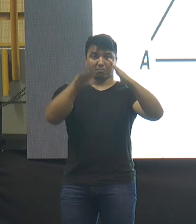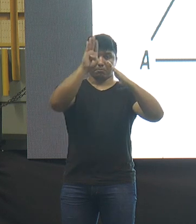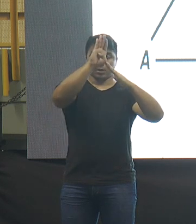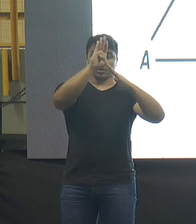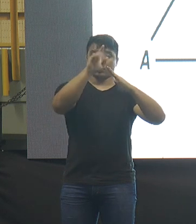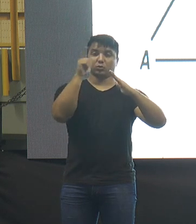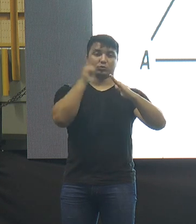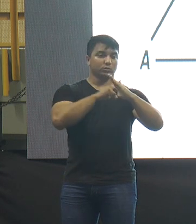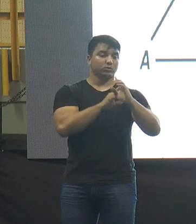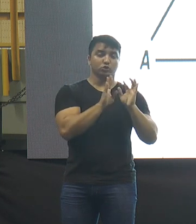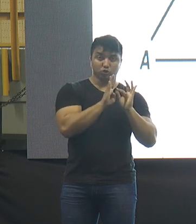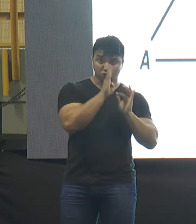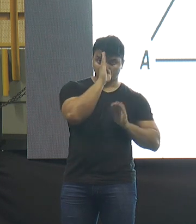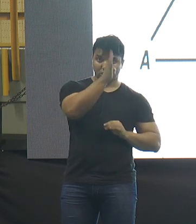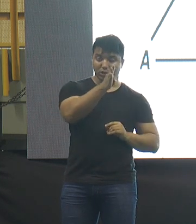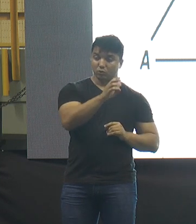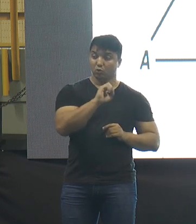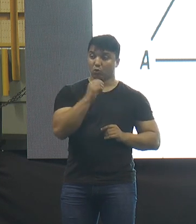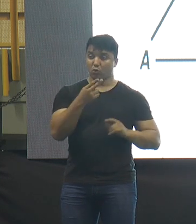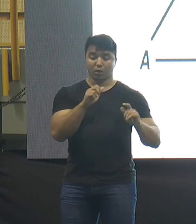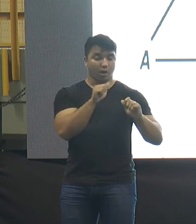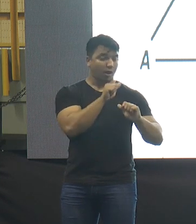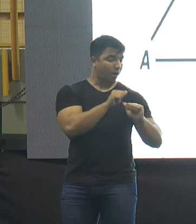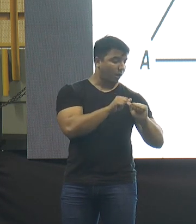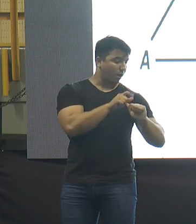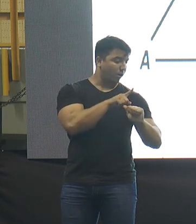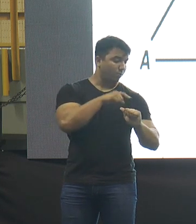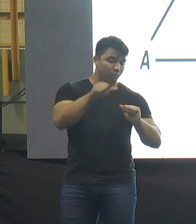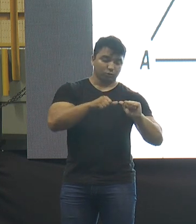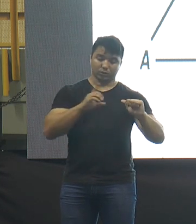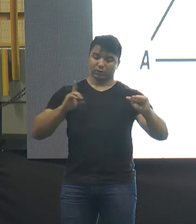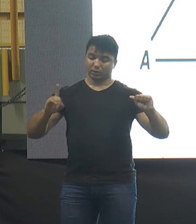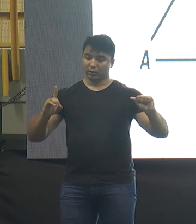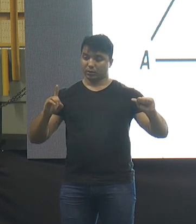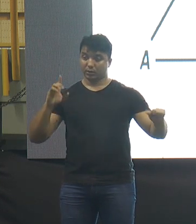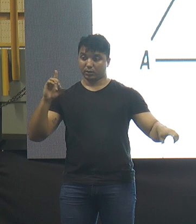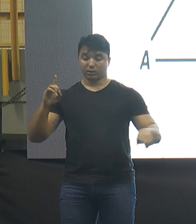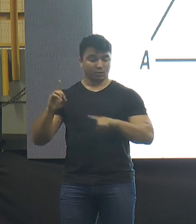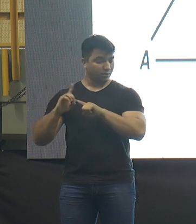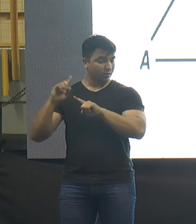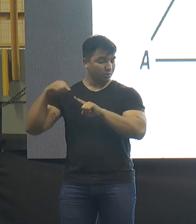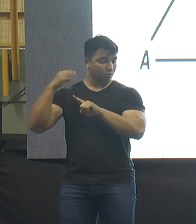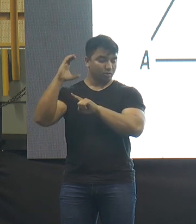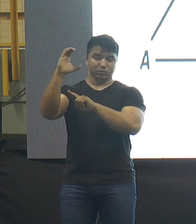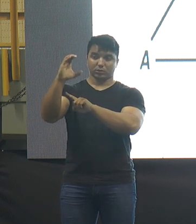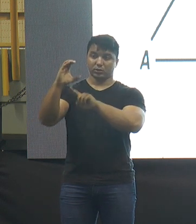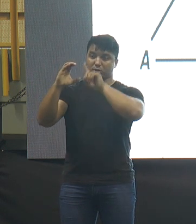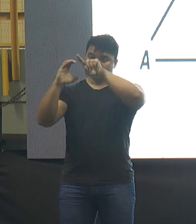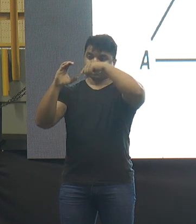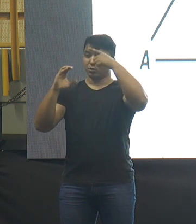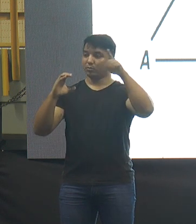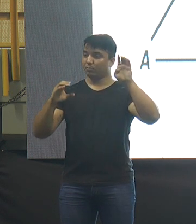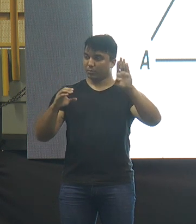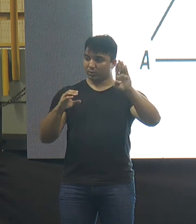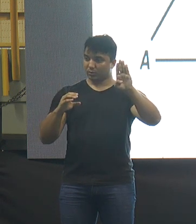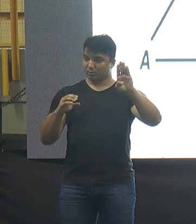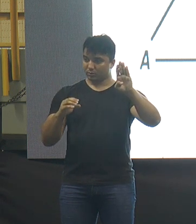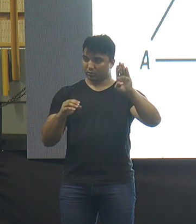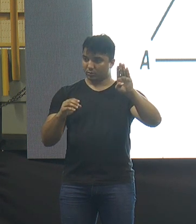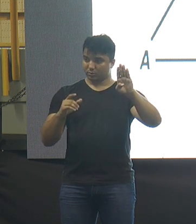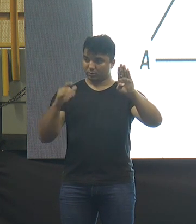transformando em D, ou o A se transforma em B, que depois se transforma em C, que depois se transforma em